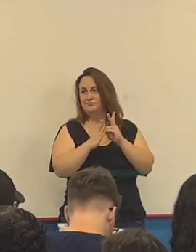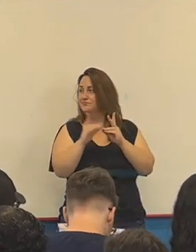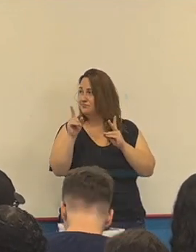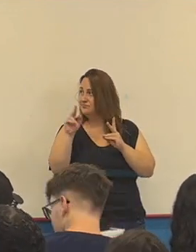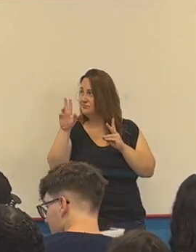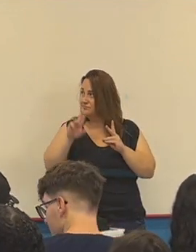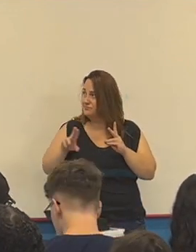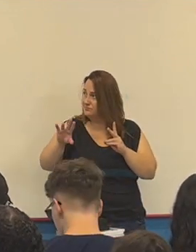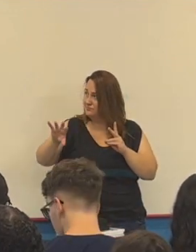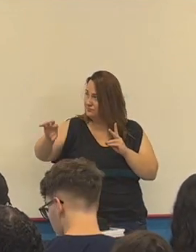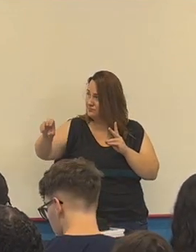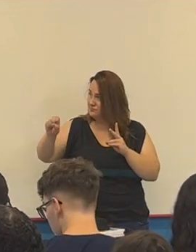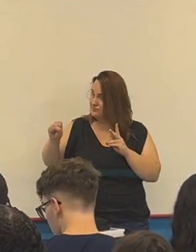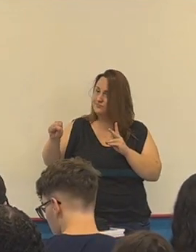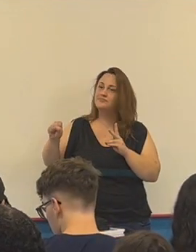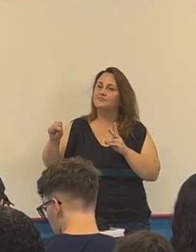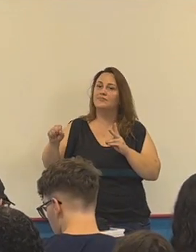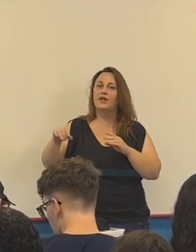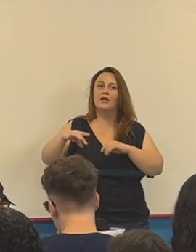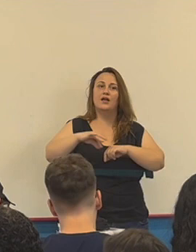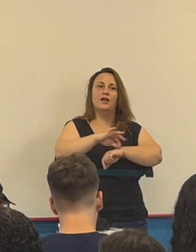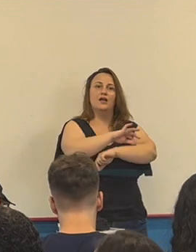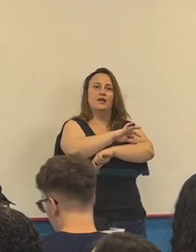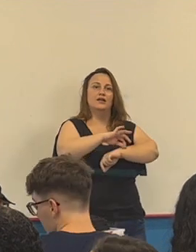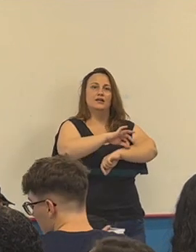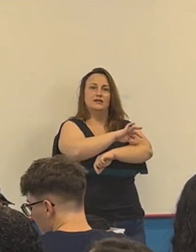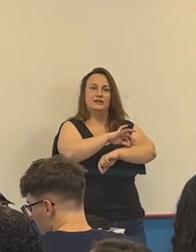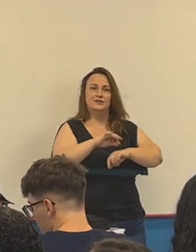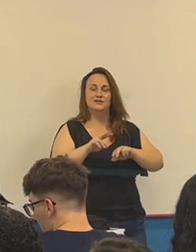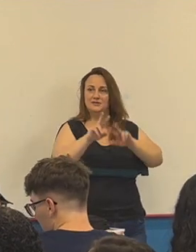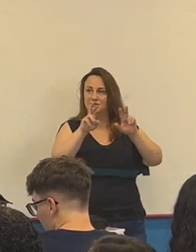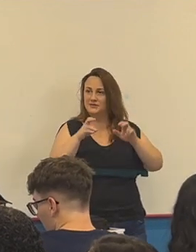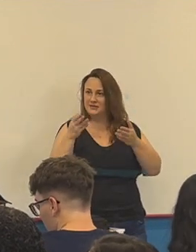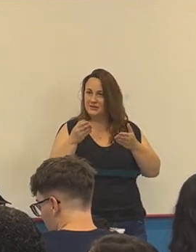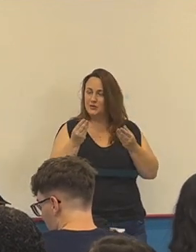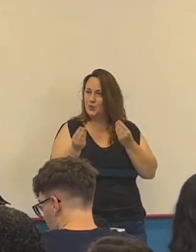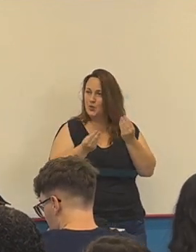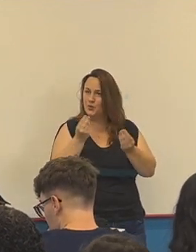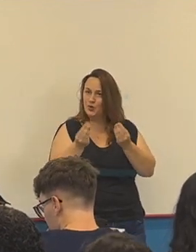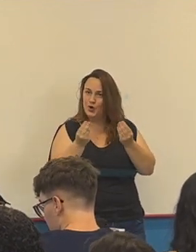uso essa arquitetura que fala muito sobre essas